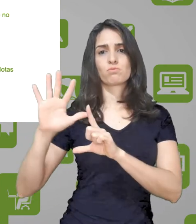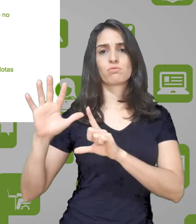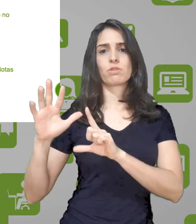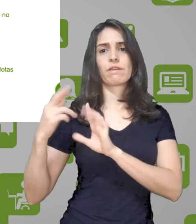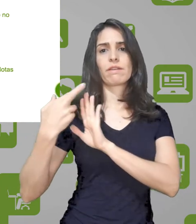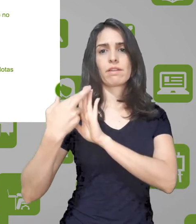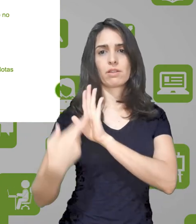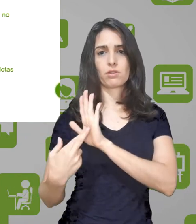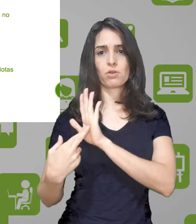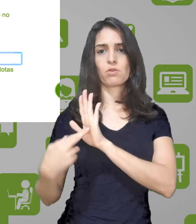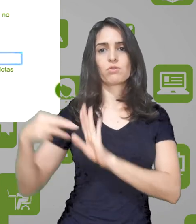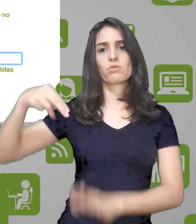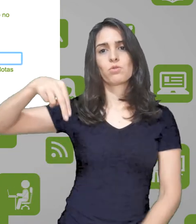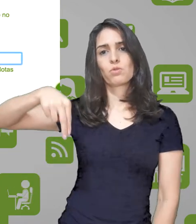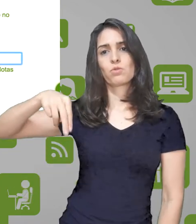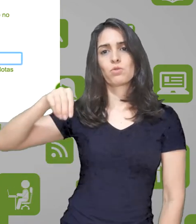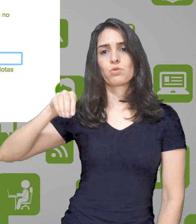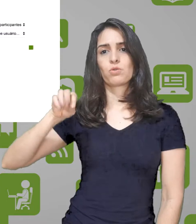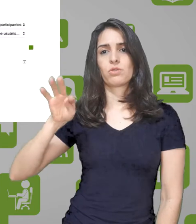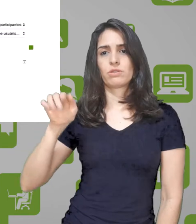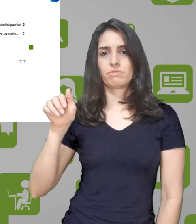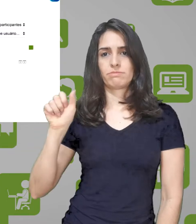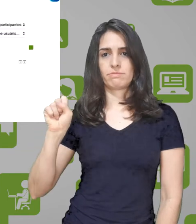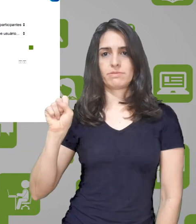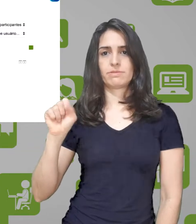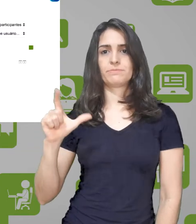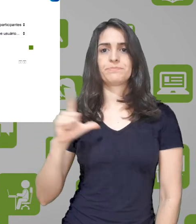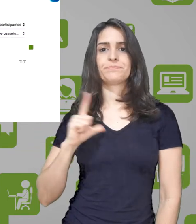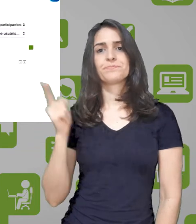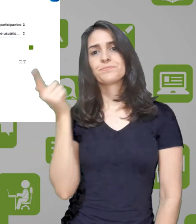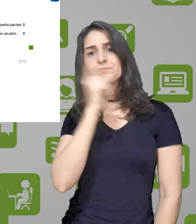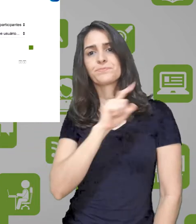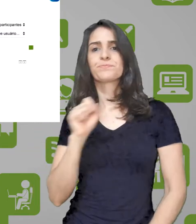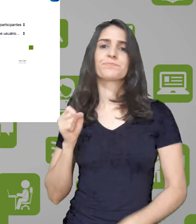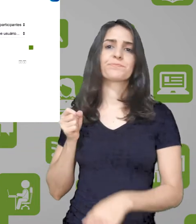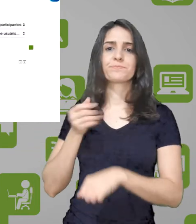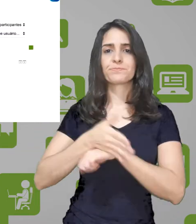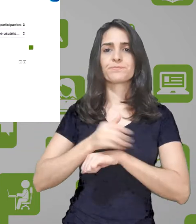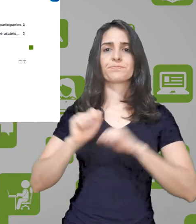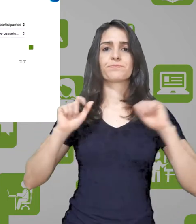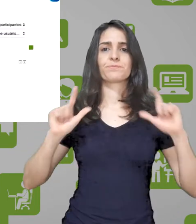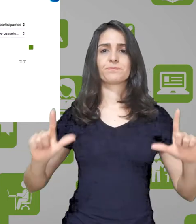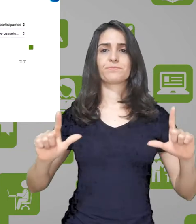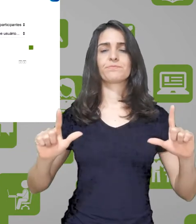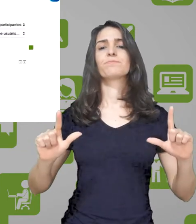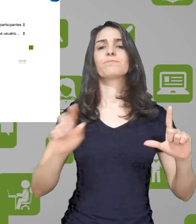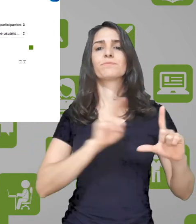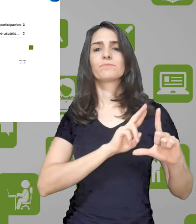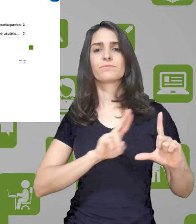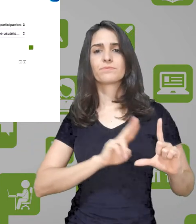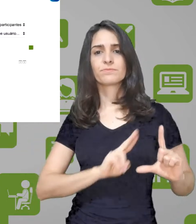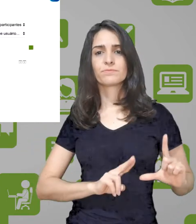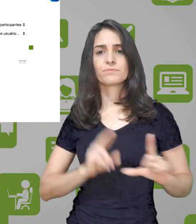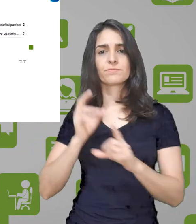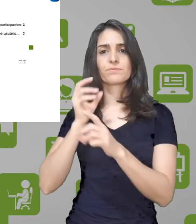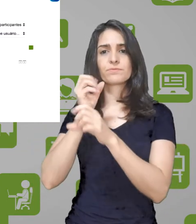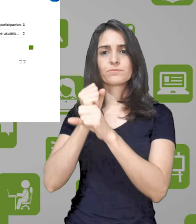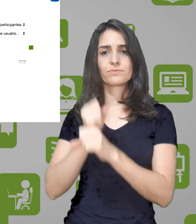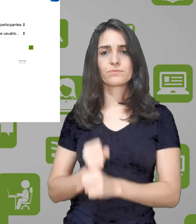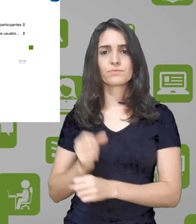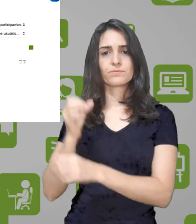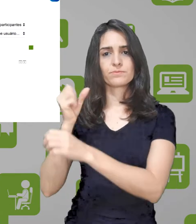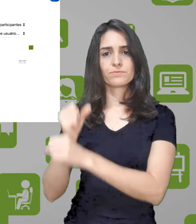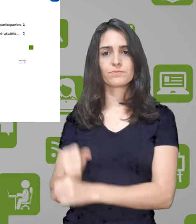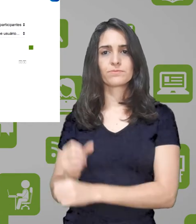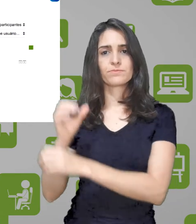administração do curso relatório notas nós temos acesso ao livro de notas